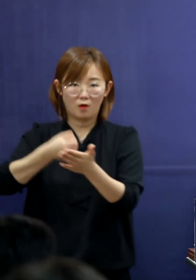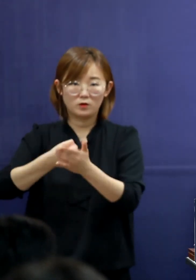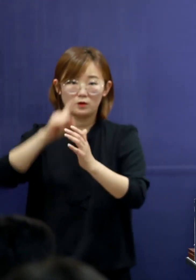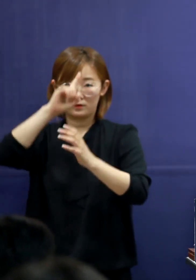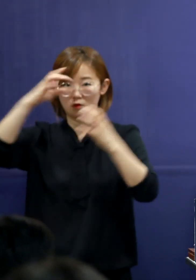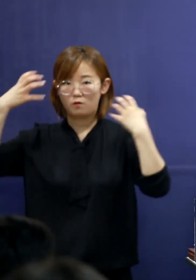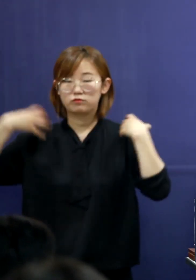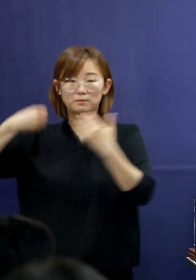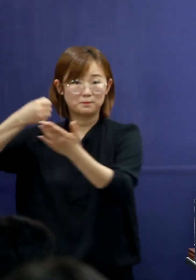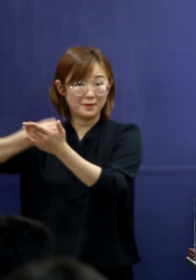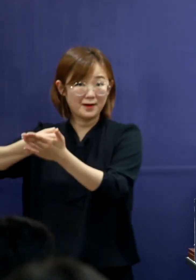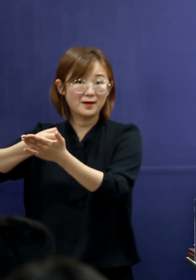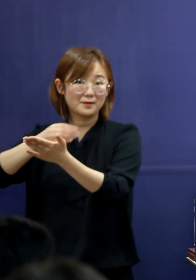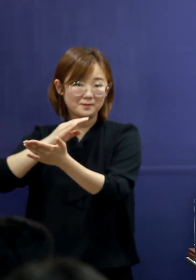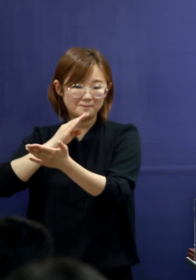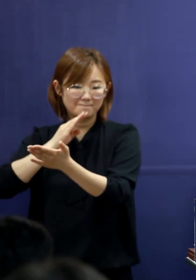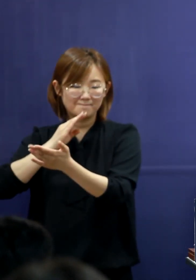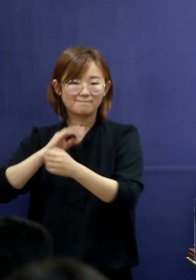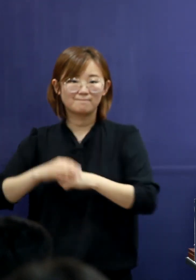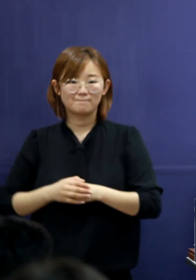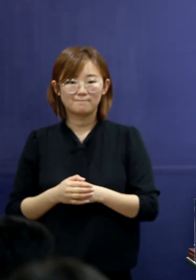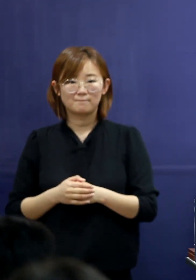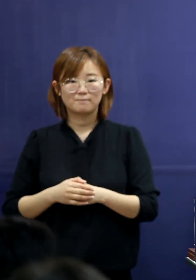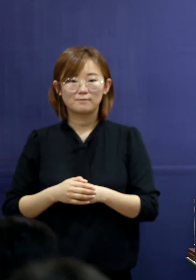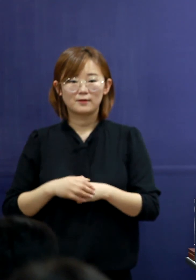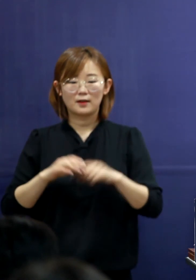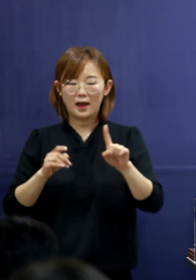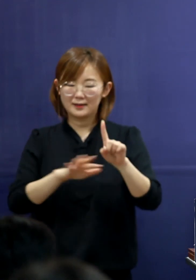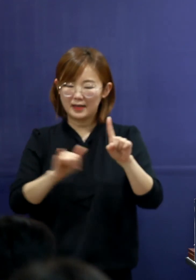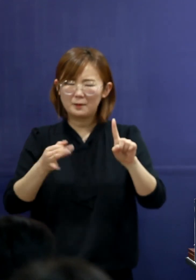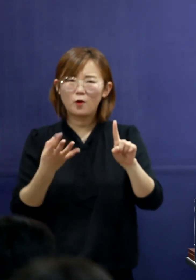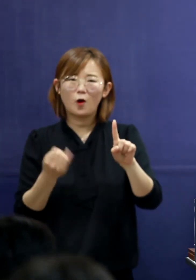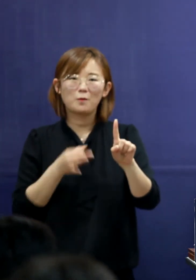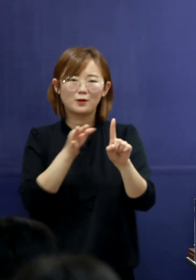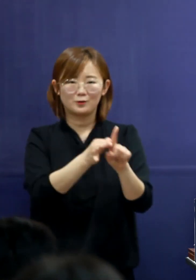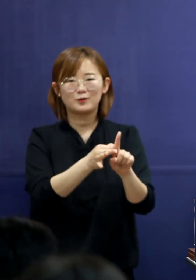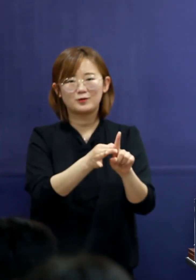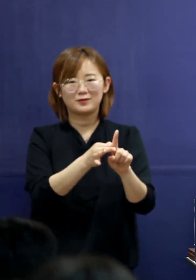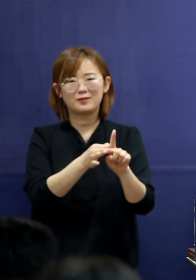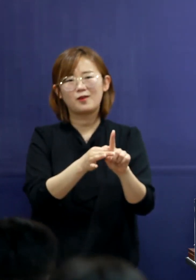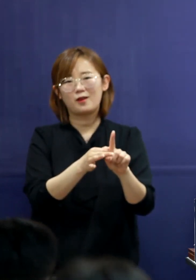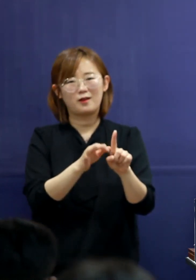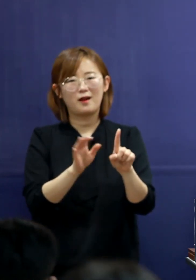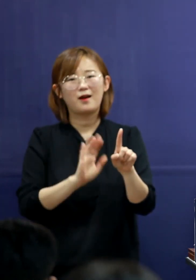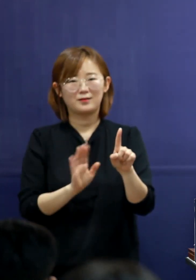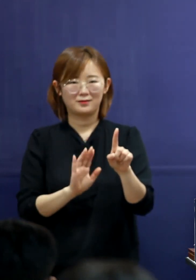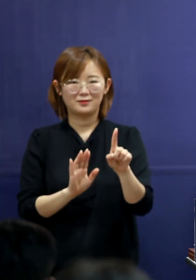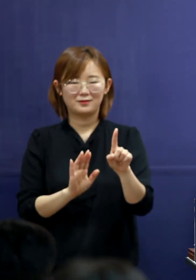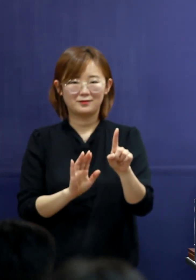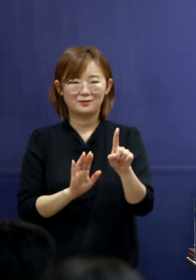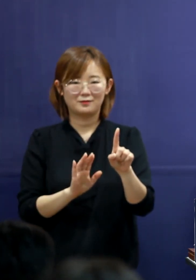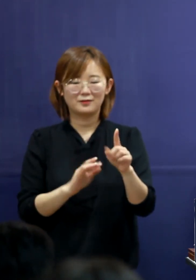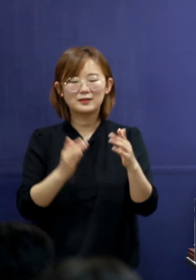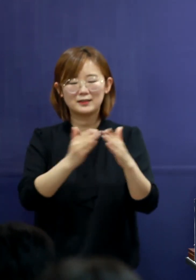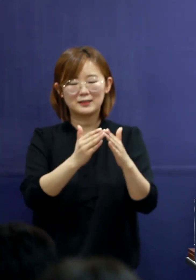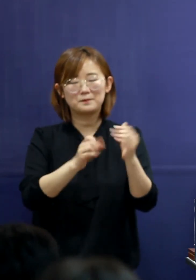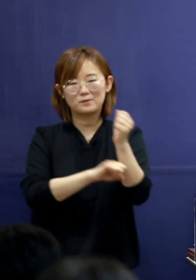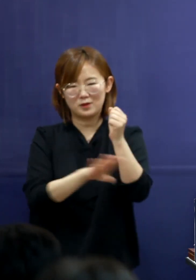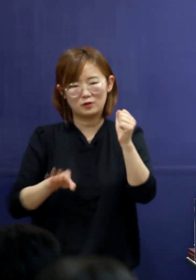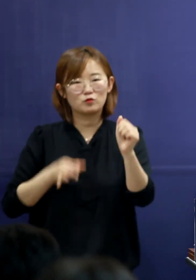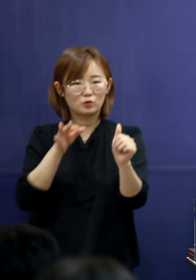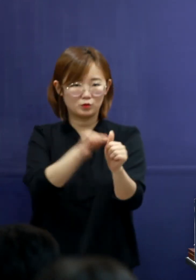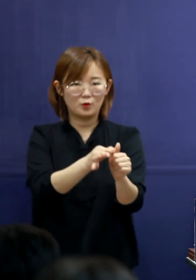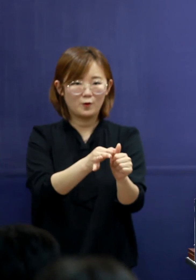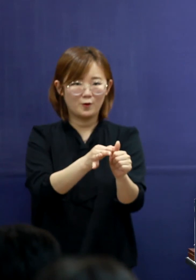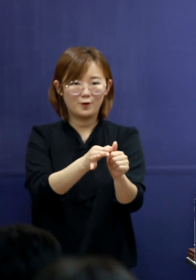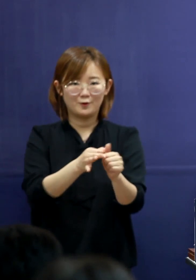때문에 개인별로 이렇게 1인당 얼마 이렇게 지급하는 것은 아니라는 거고요. 그러다 보니까 이제 기준이 그렇게